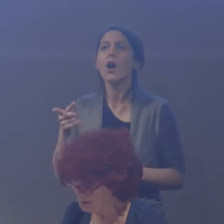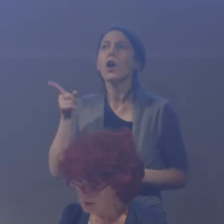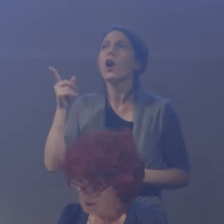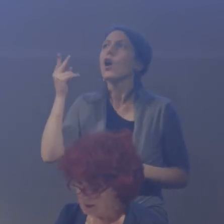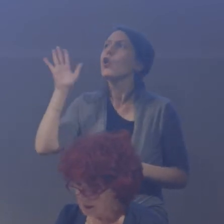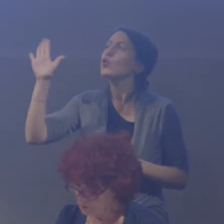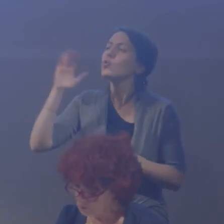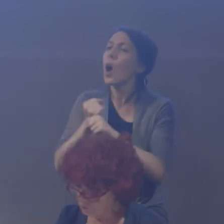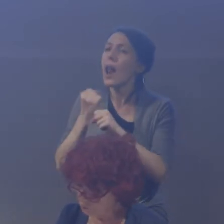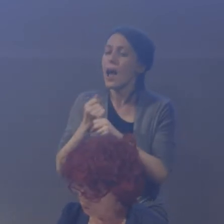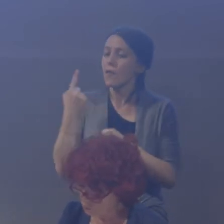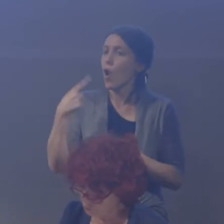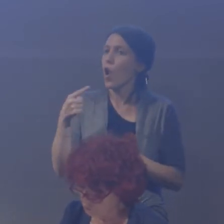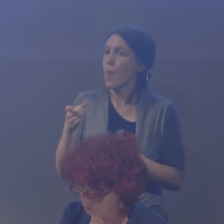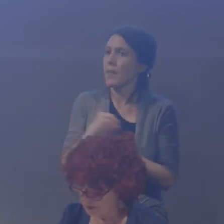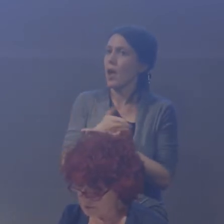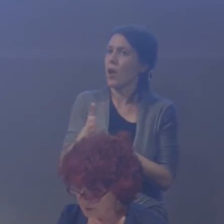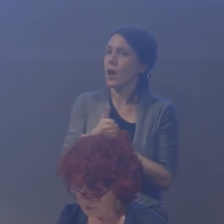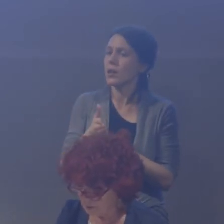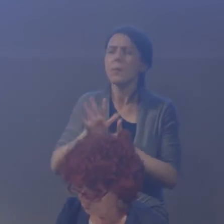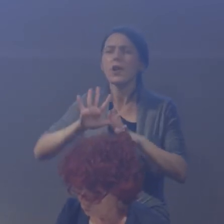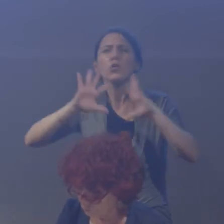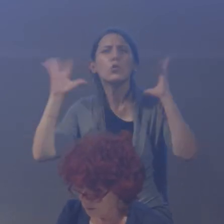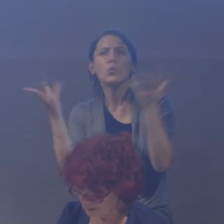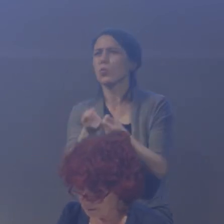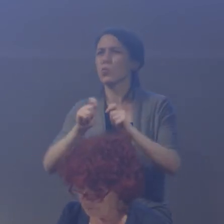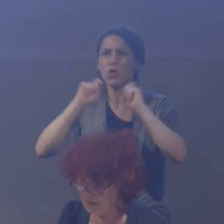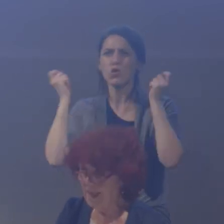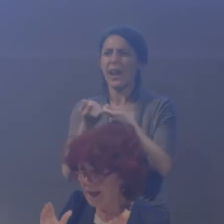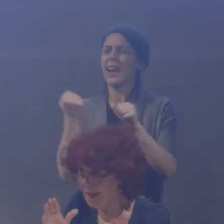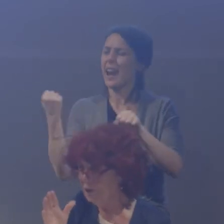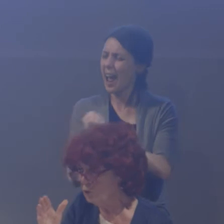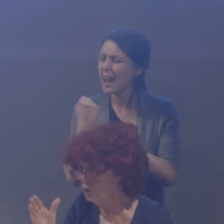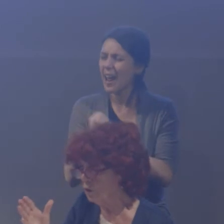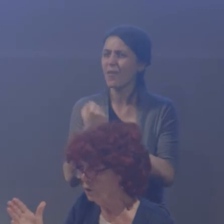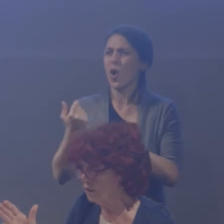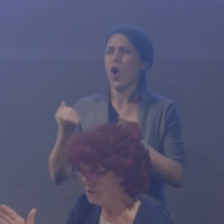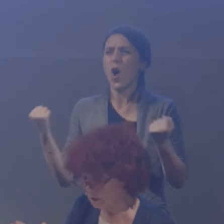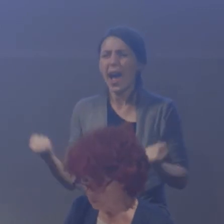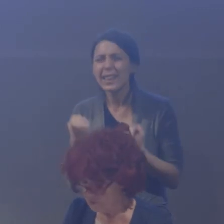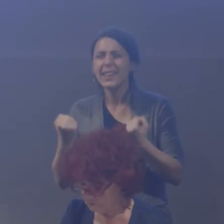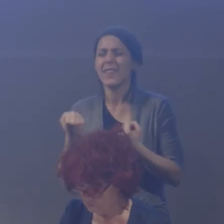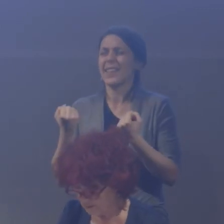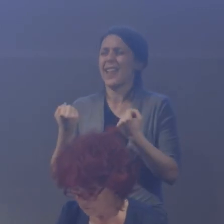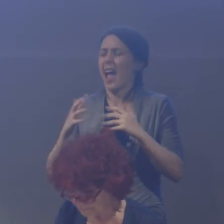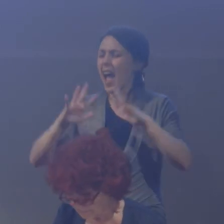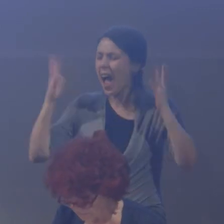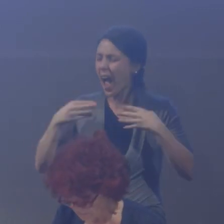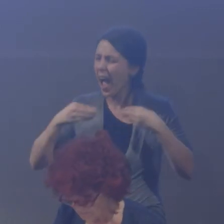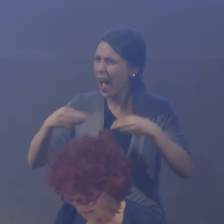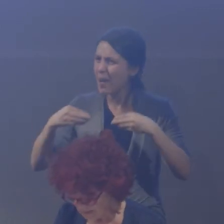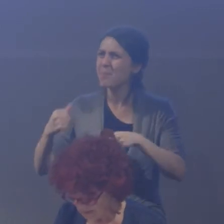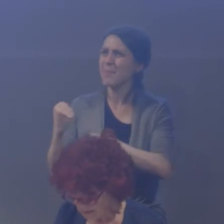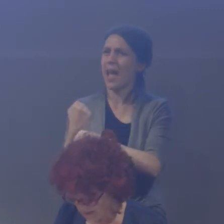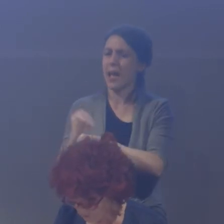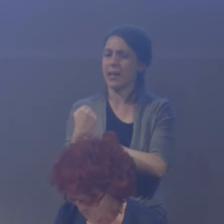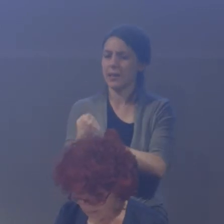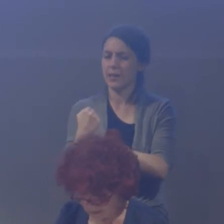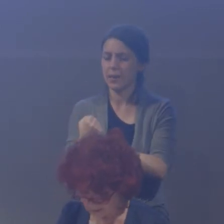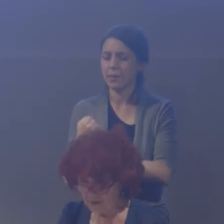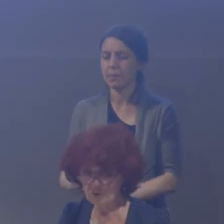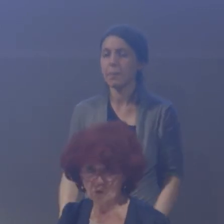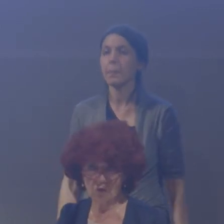orientata in questo modo, in tutti gli aspetti, in tutte le attività e in tutti i contesti in cui si è trovato